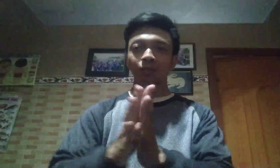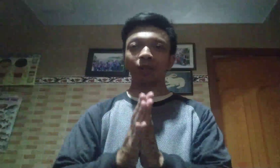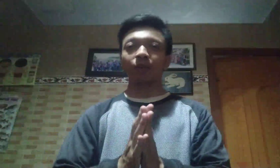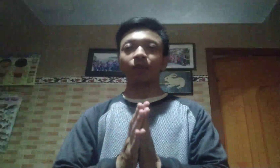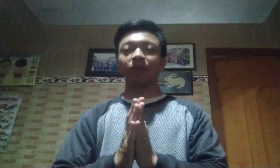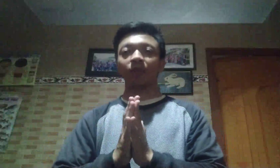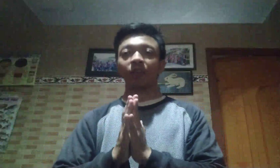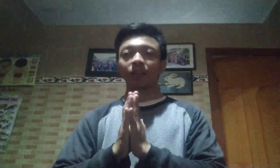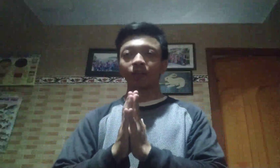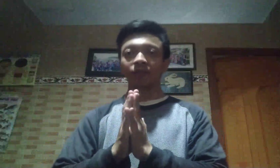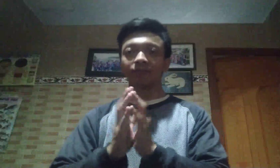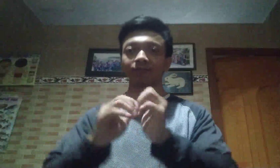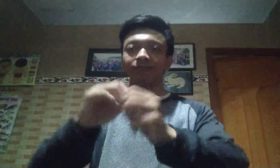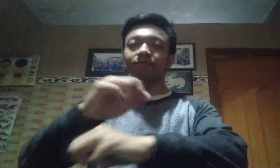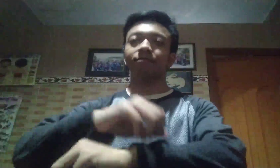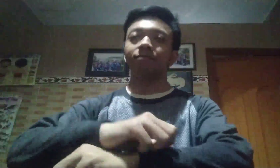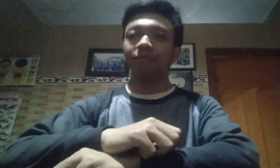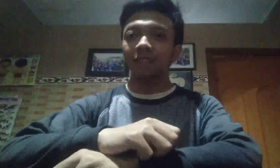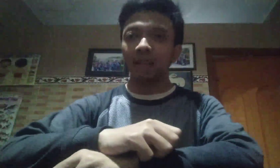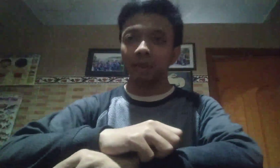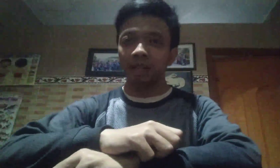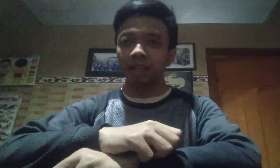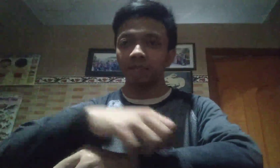Warahmatullahi Wabarakatuh Selamat malam